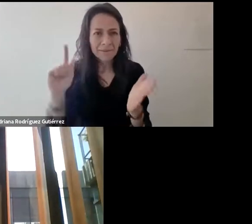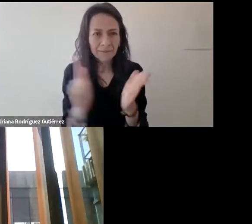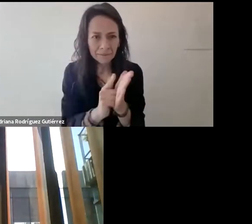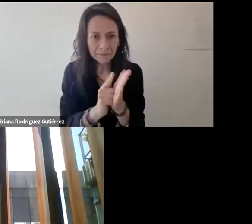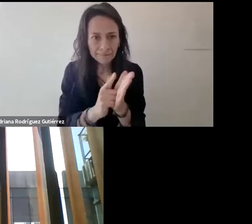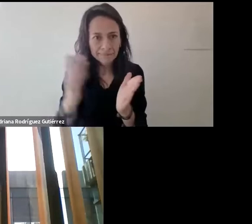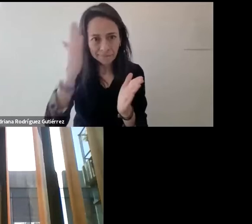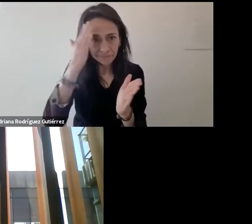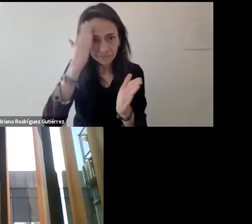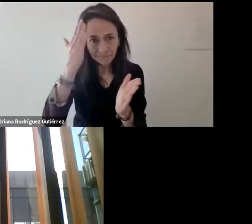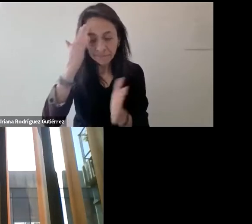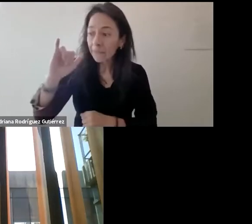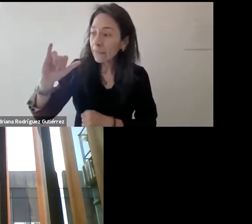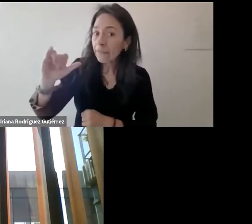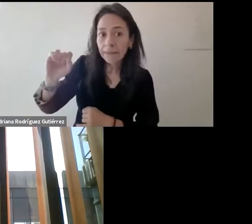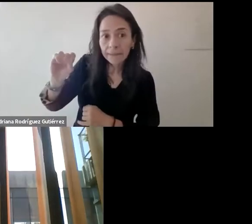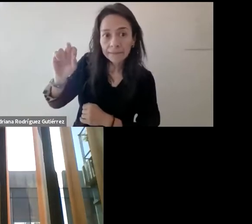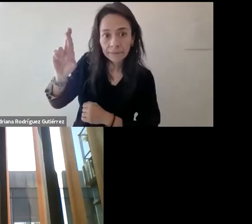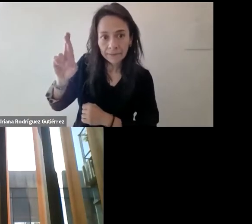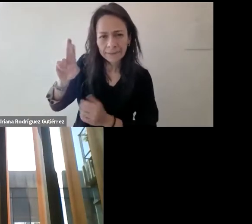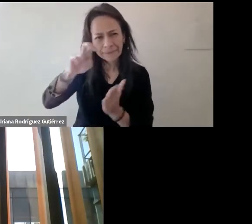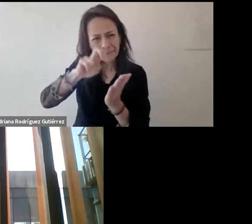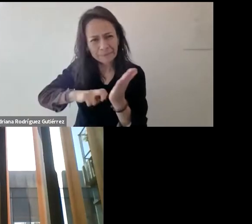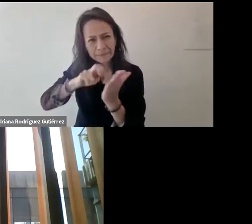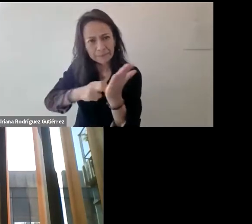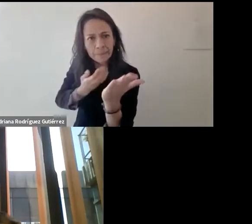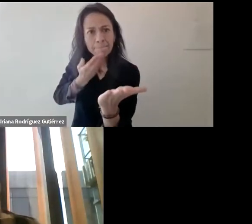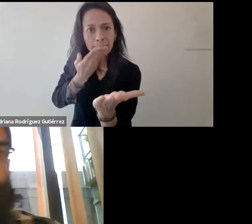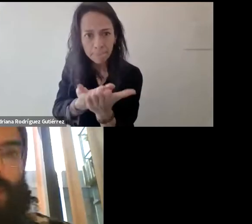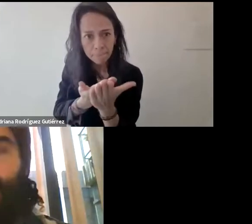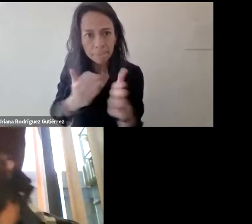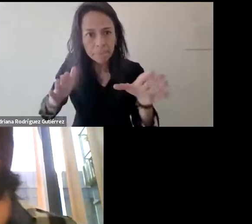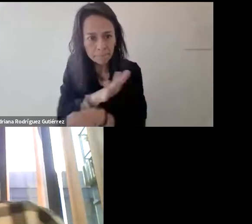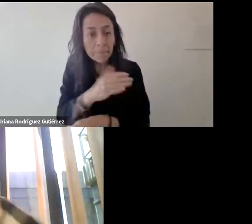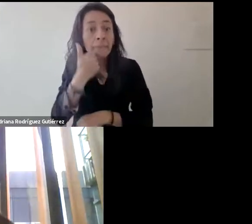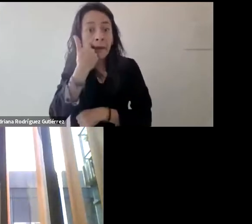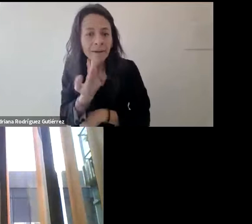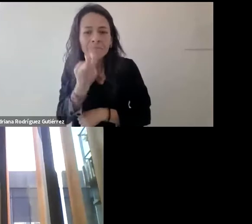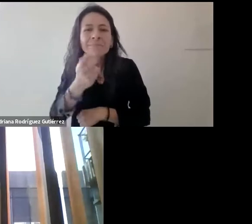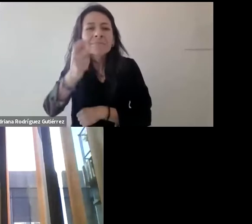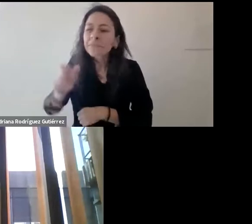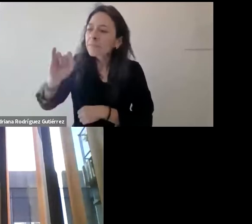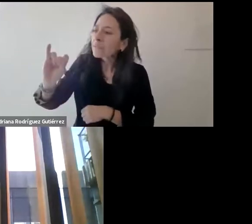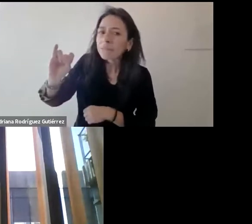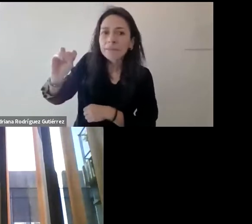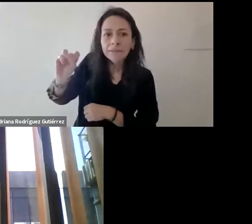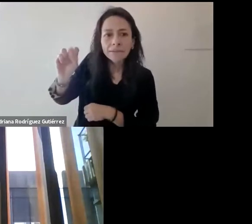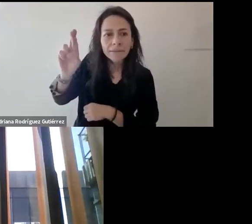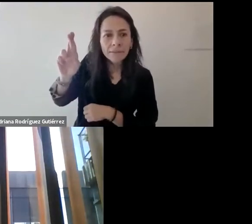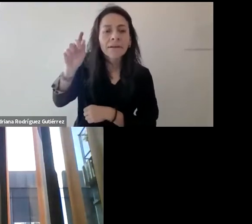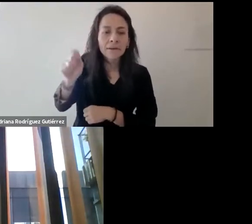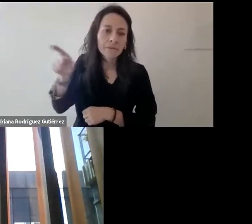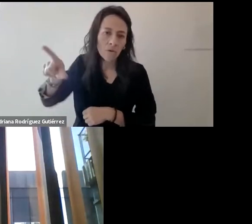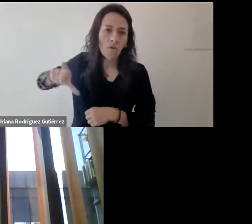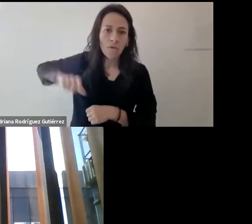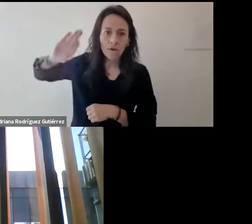del impuesto sobre la renta, que está como parte del paquete económico que presentó el gobierno federal